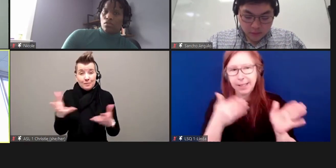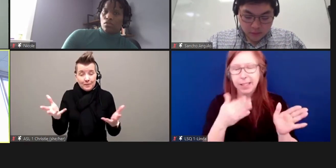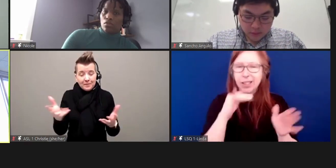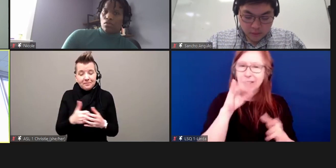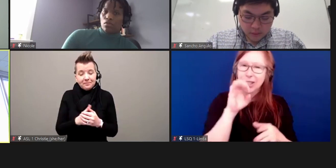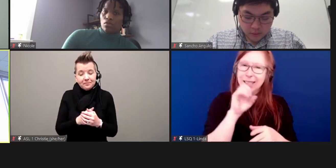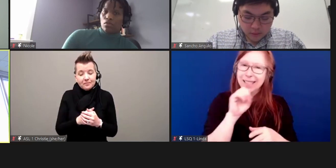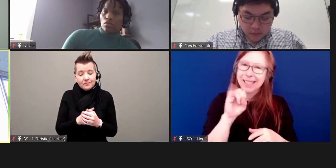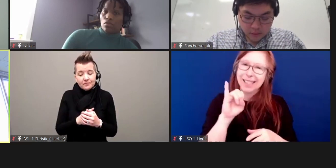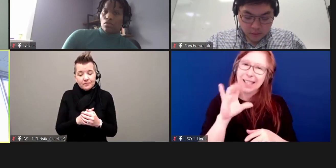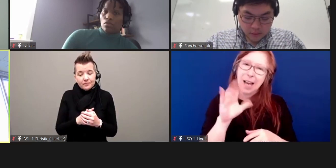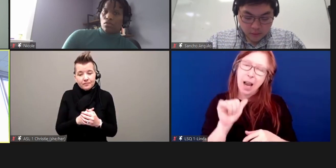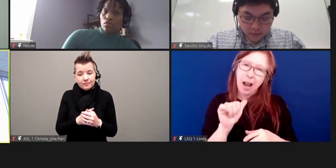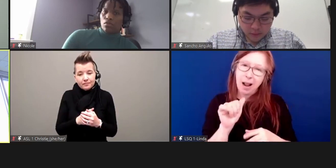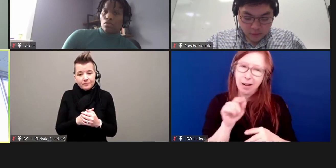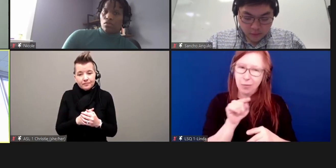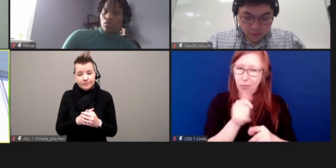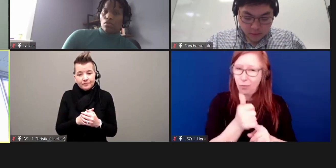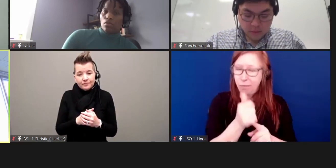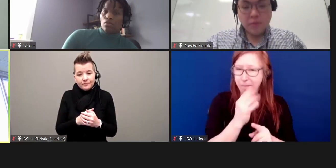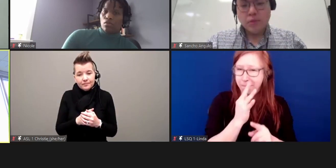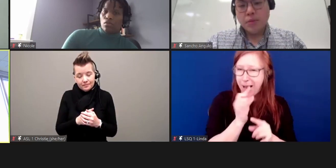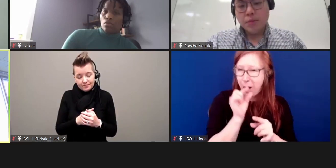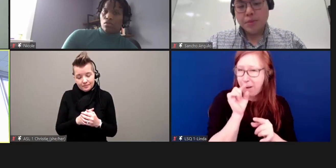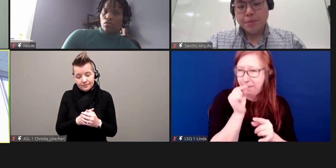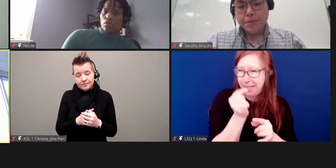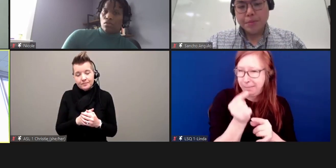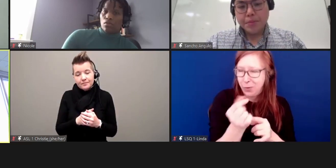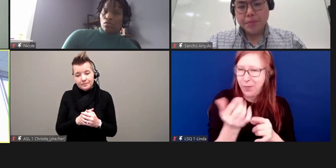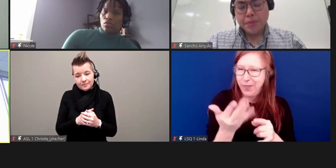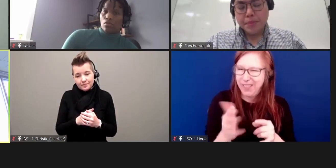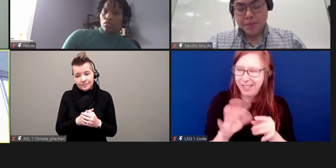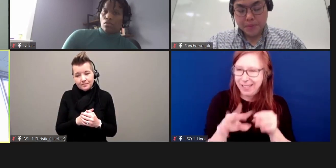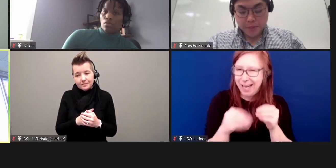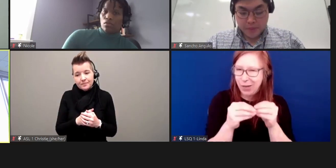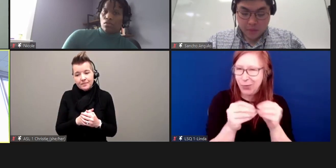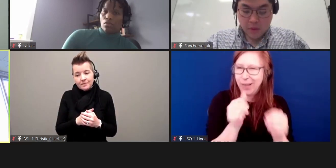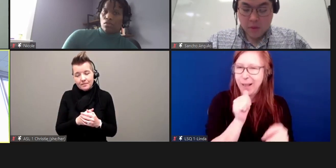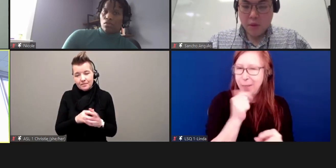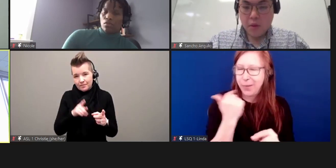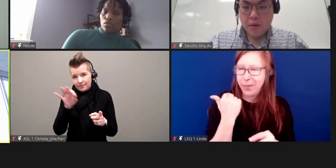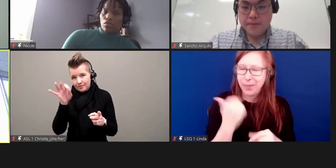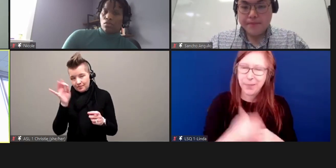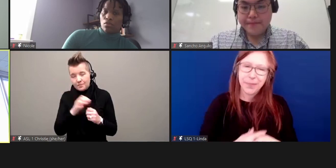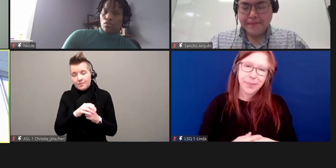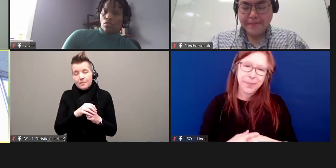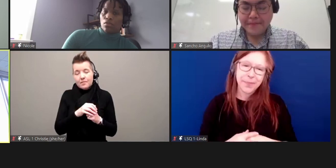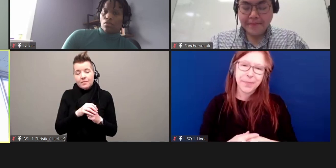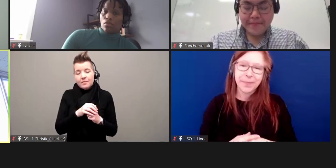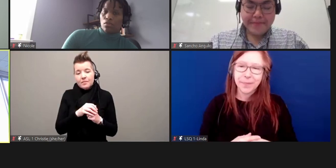Jessica, vous en avez parlé un peu. Vous avez touché un peu sur celle-là. Mais